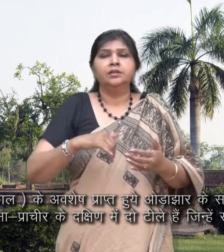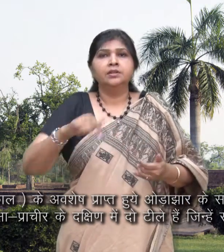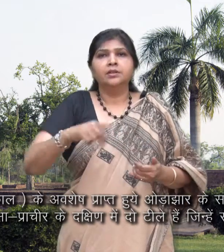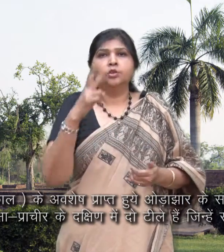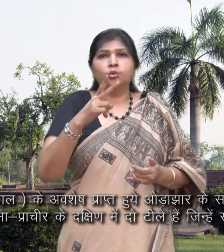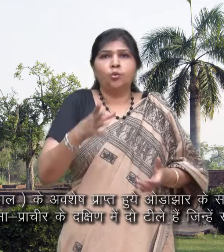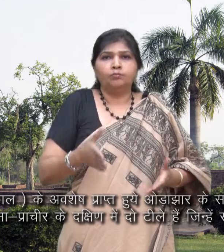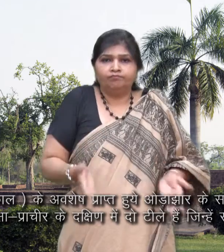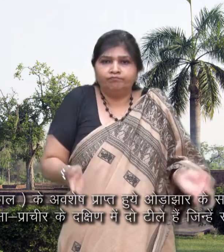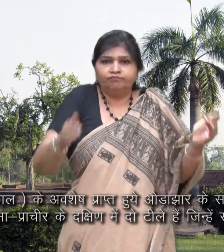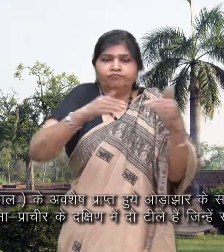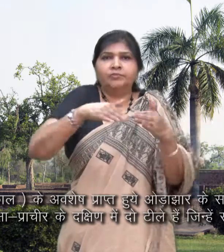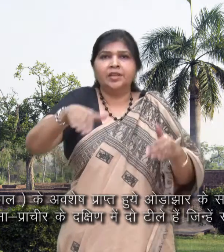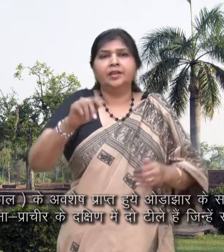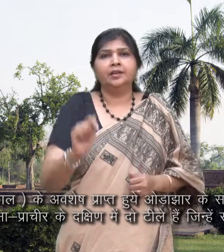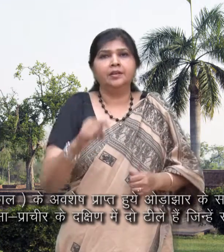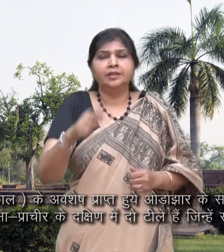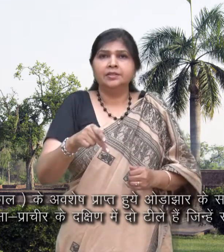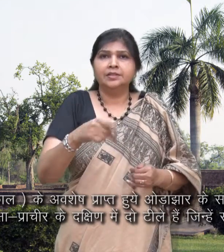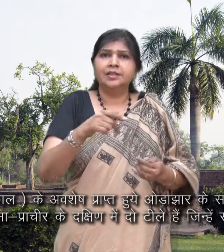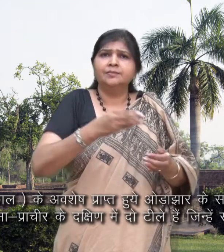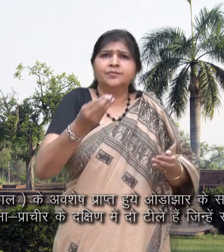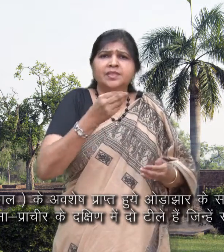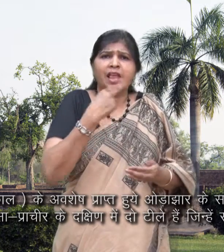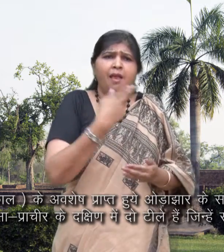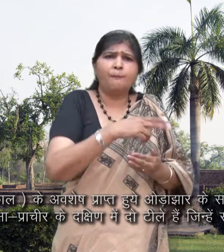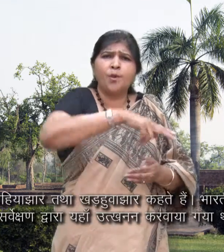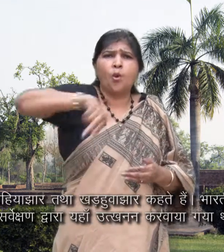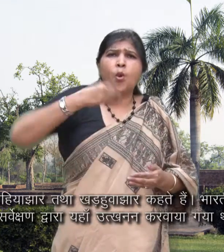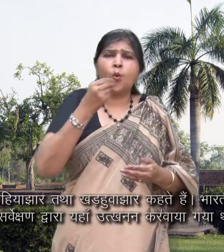2 टीले हैं, जिन्हें स्थानीय भाषा में क्रमशः